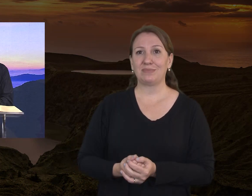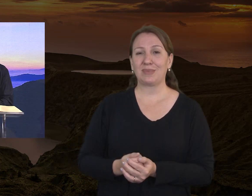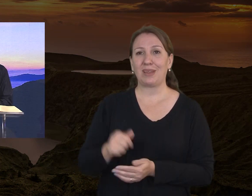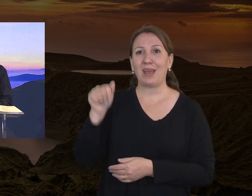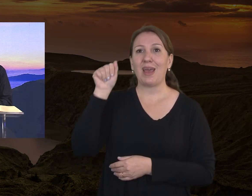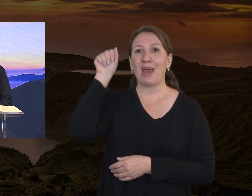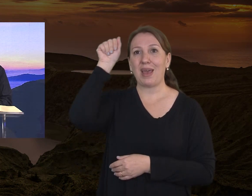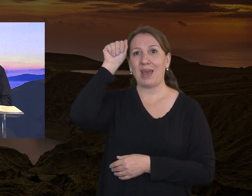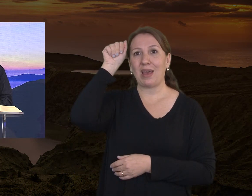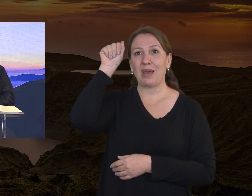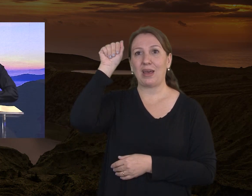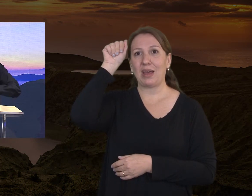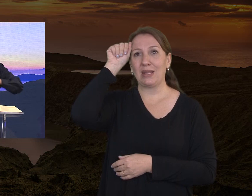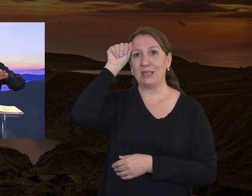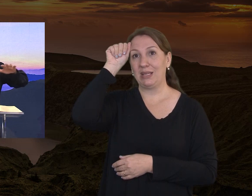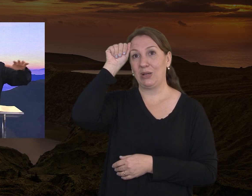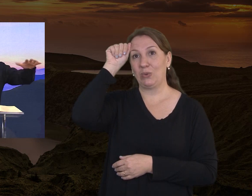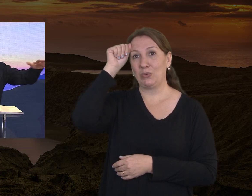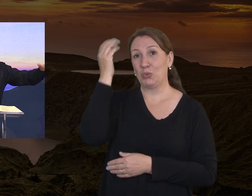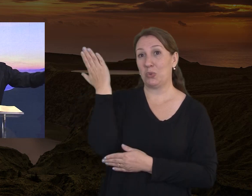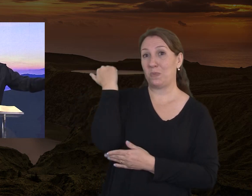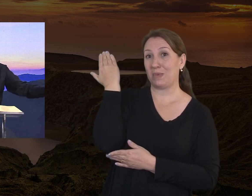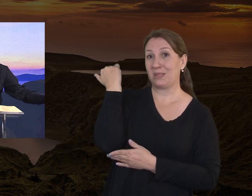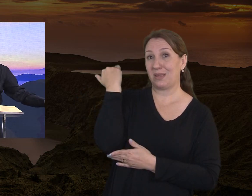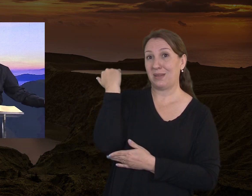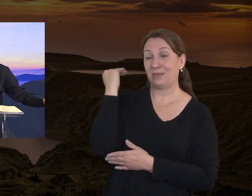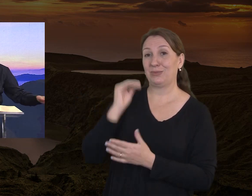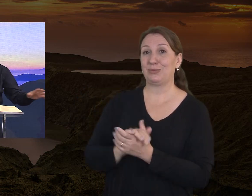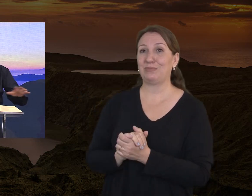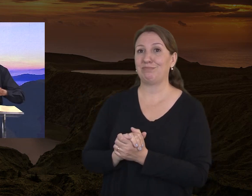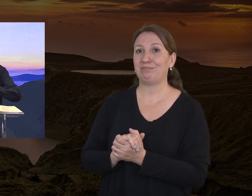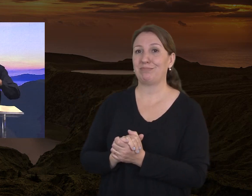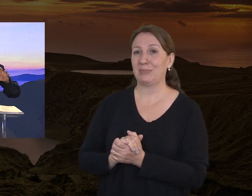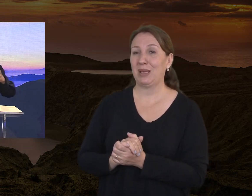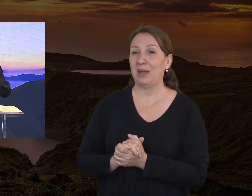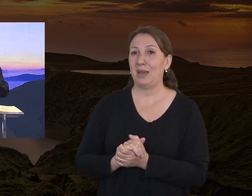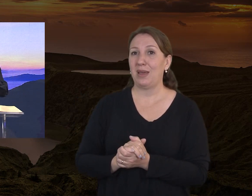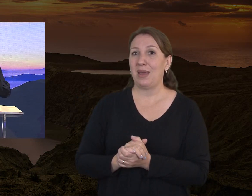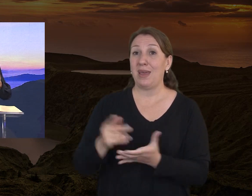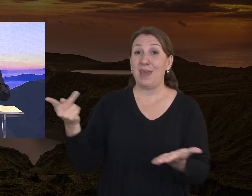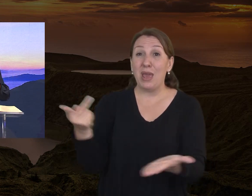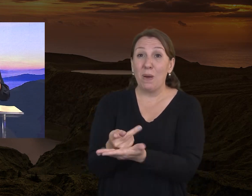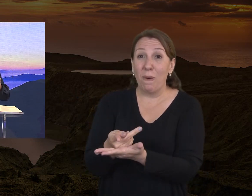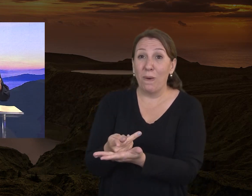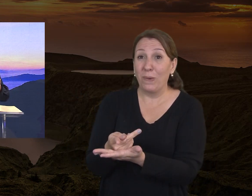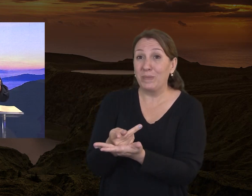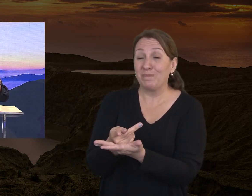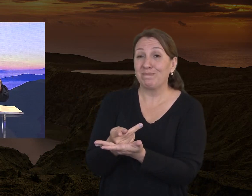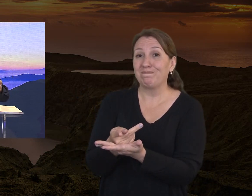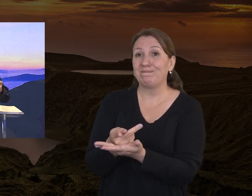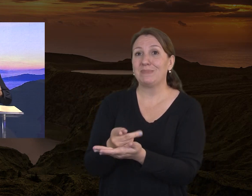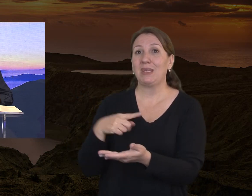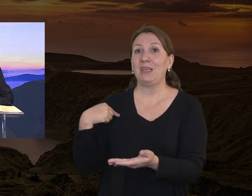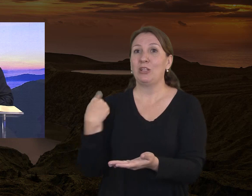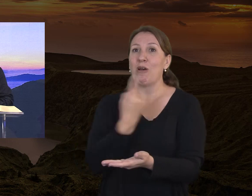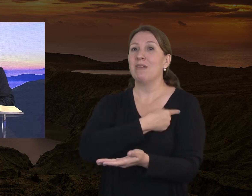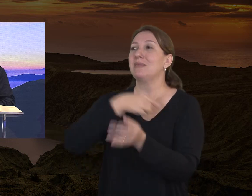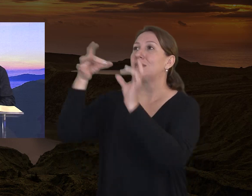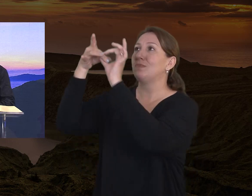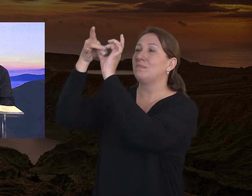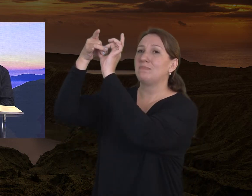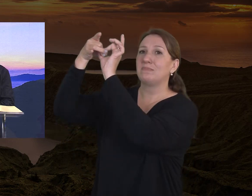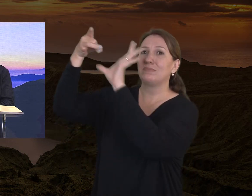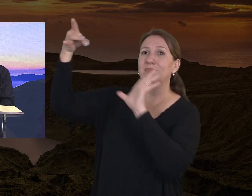a maldição passou para toda a criação sobre a terra. E toda a criação se desconectou de Deus também. E